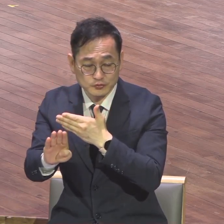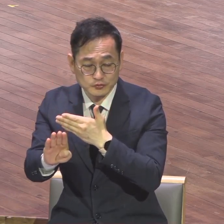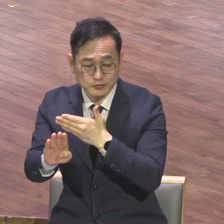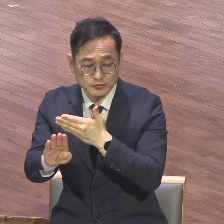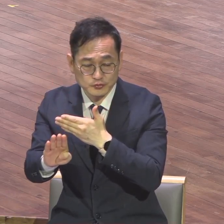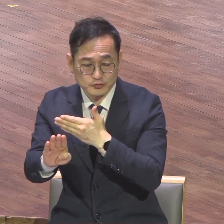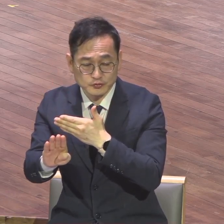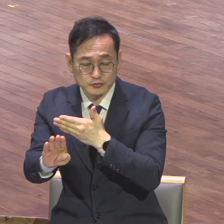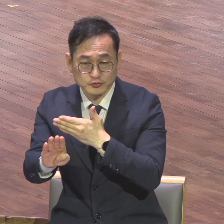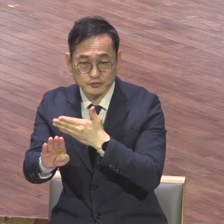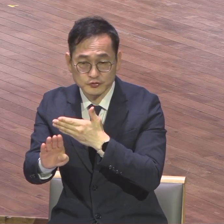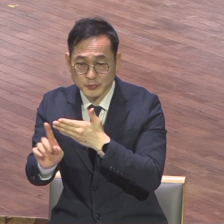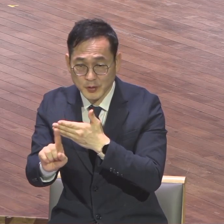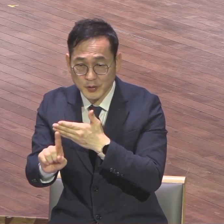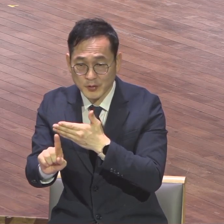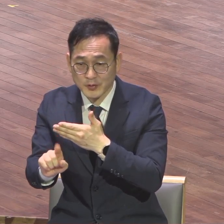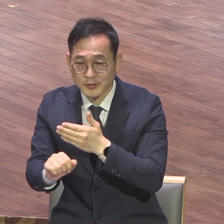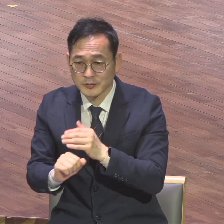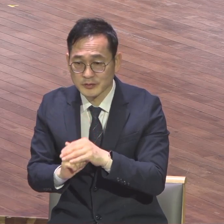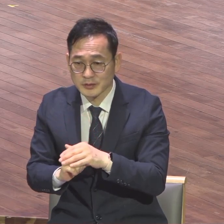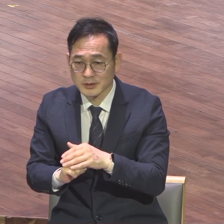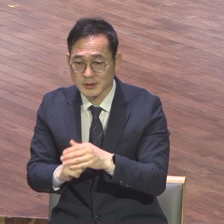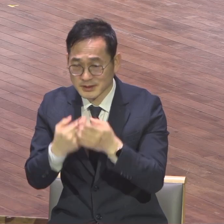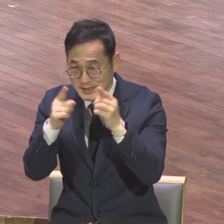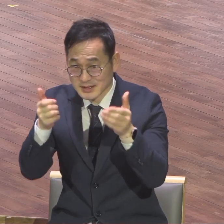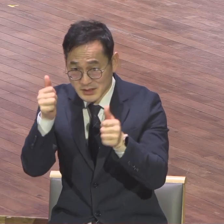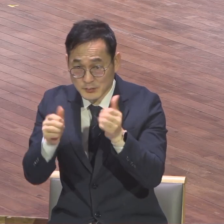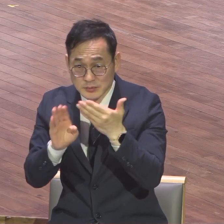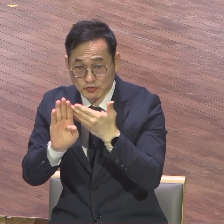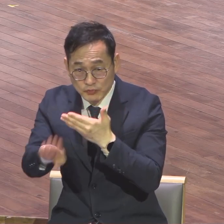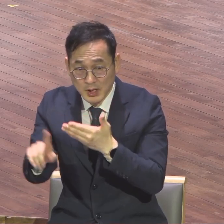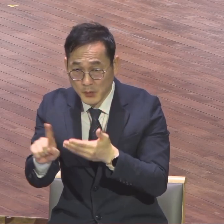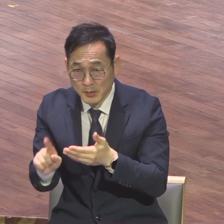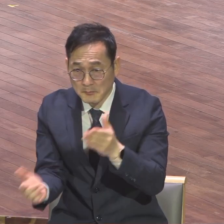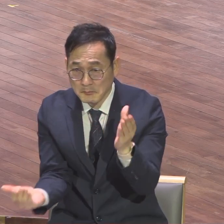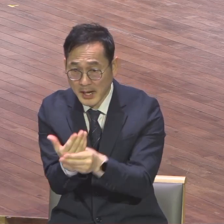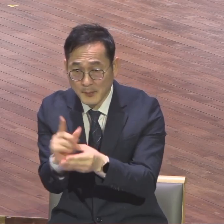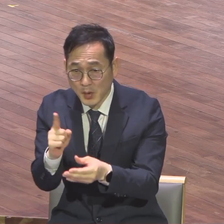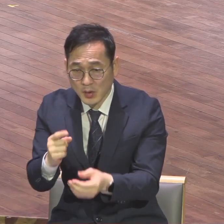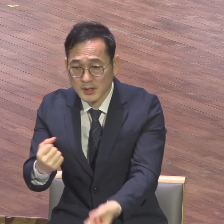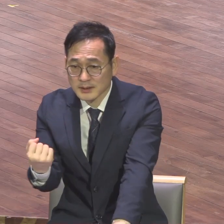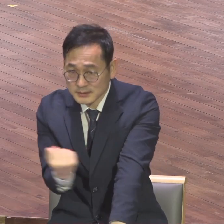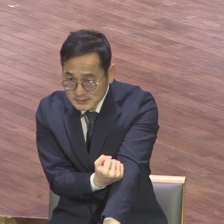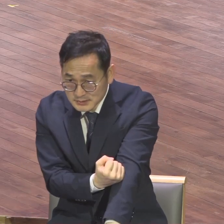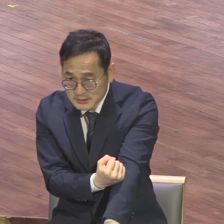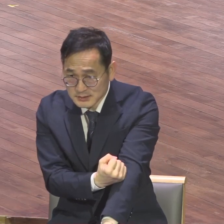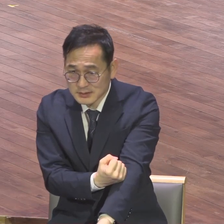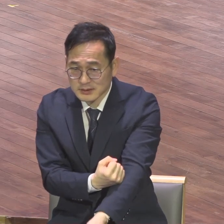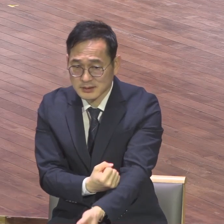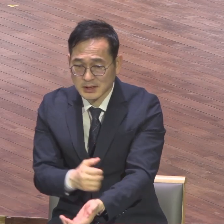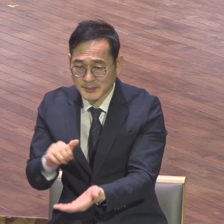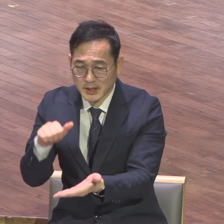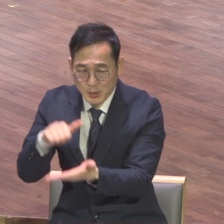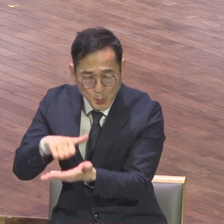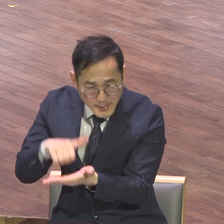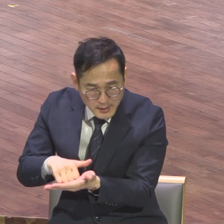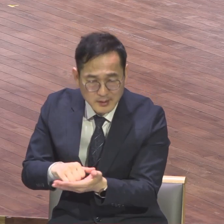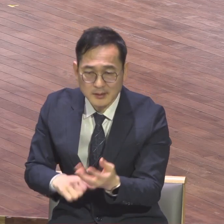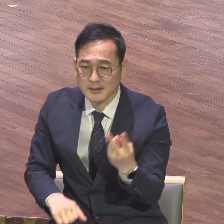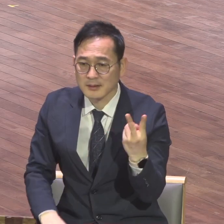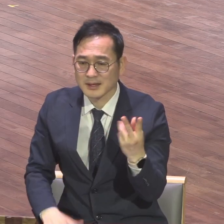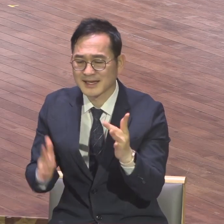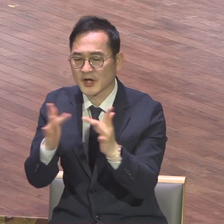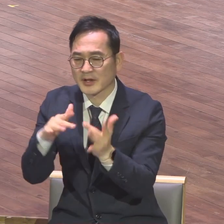그 핵심이 마약과 온라인 도박 그랬어요. 마약과 온라인 도박 일탈 행위